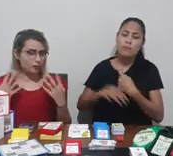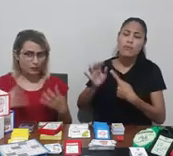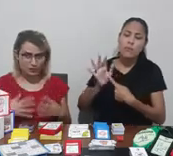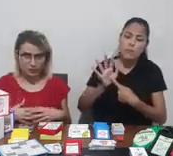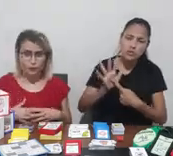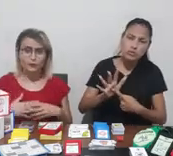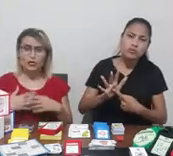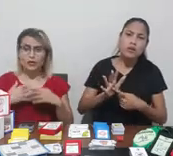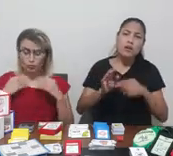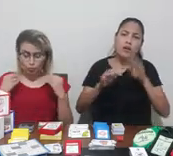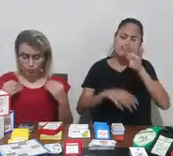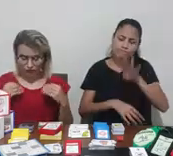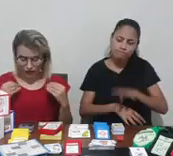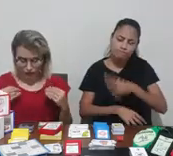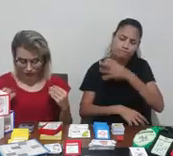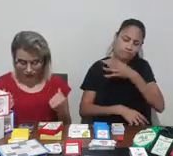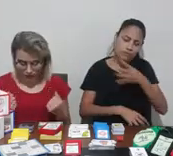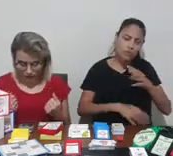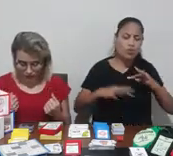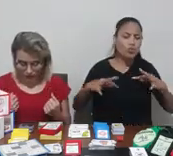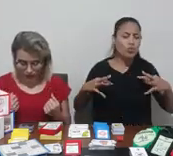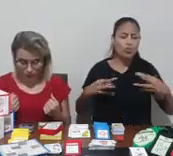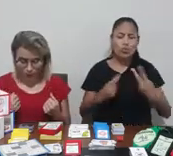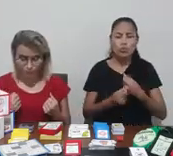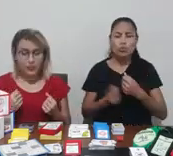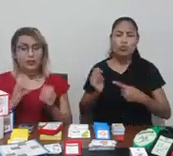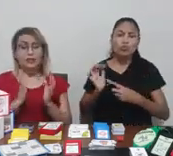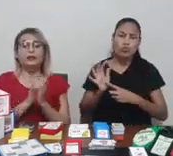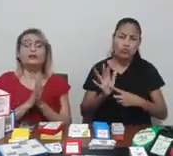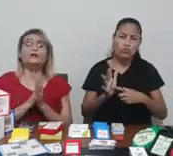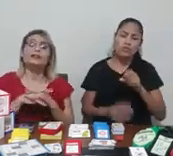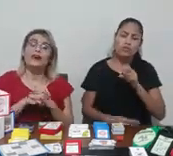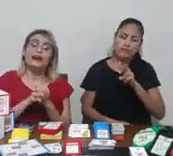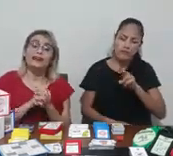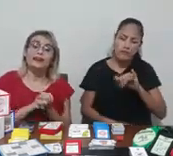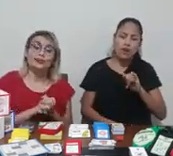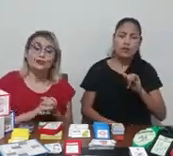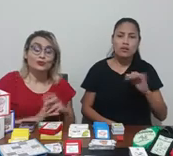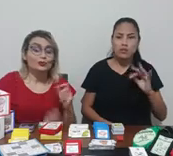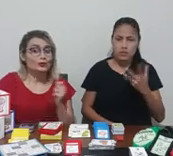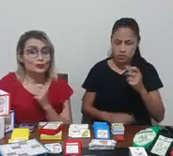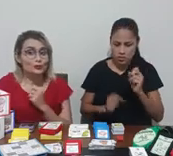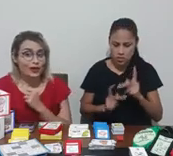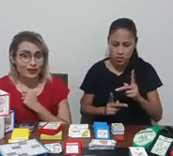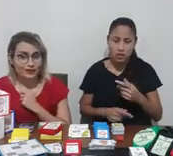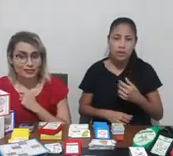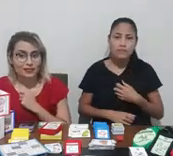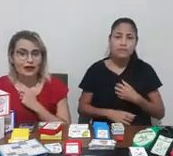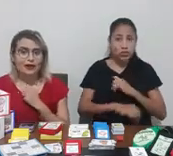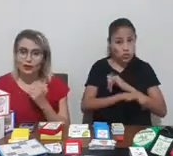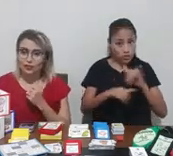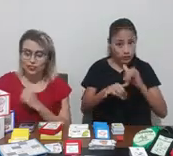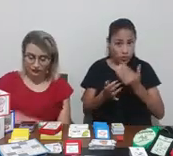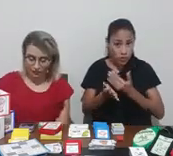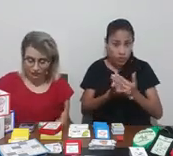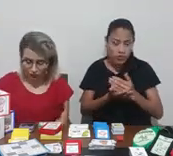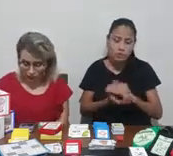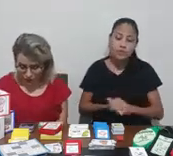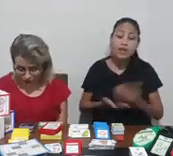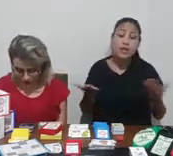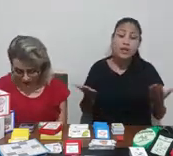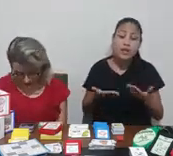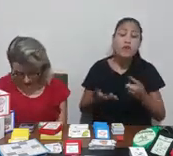a programação, tudo que vai acontecer, tá bom? Então, era isso o nosso recado inicial e agora a gente vai